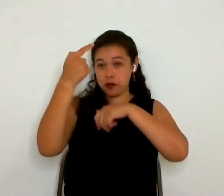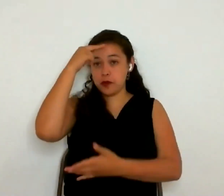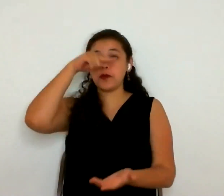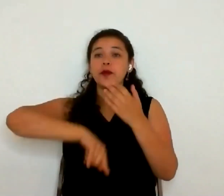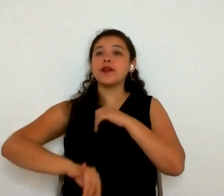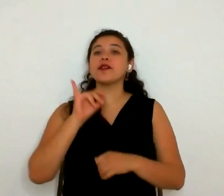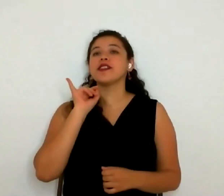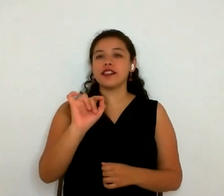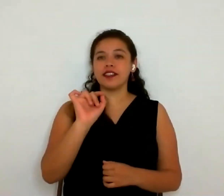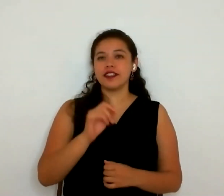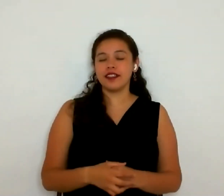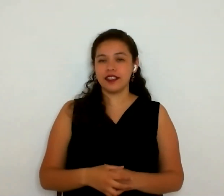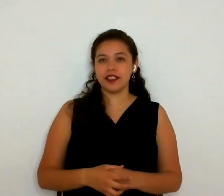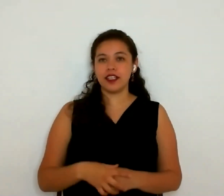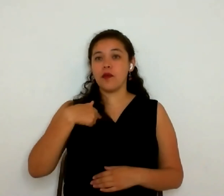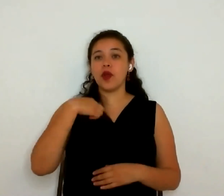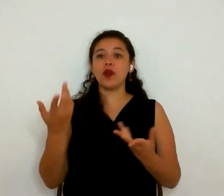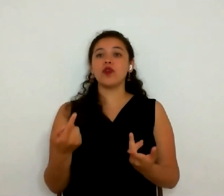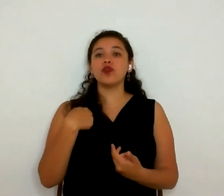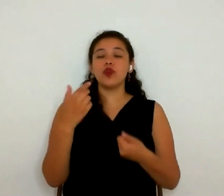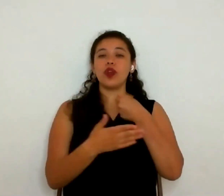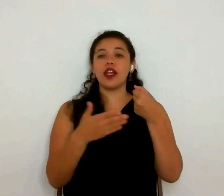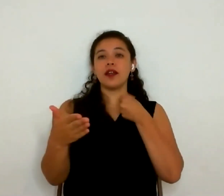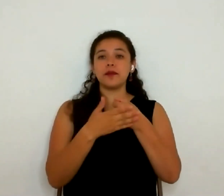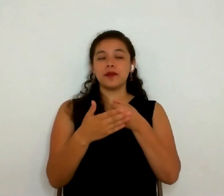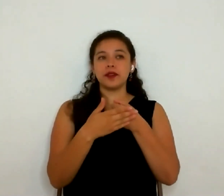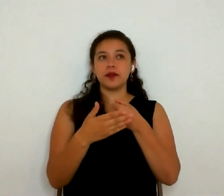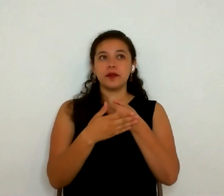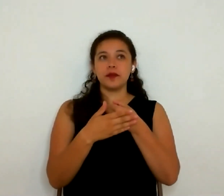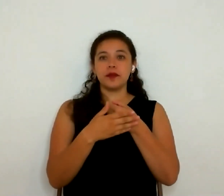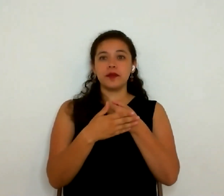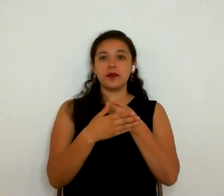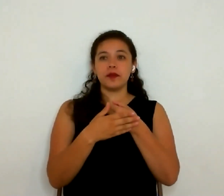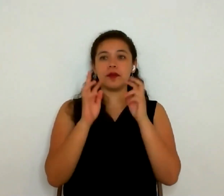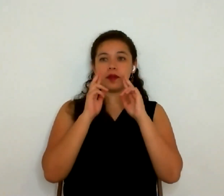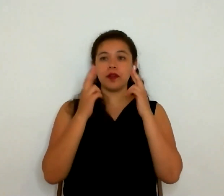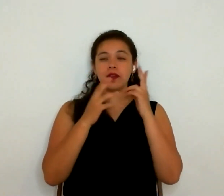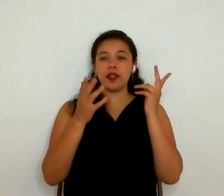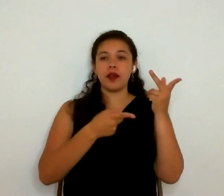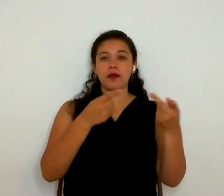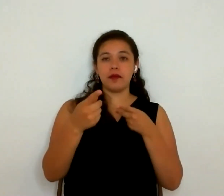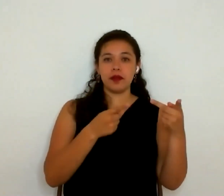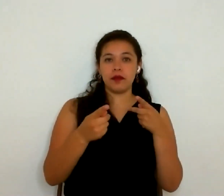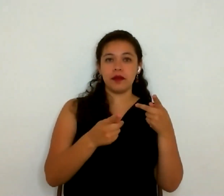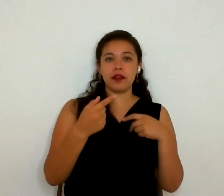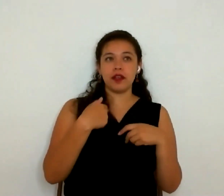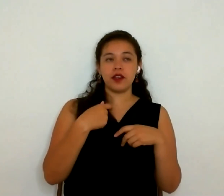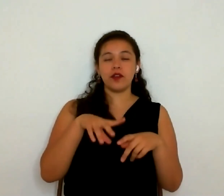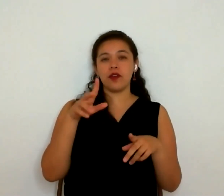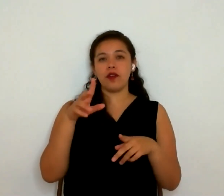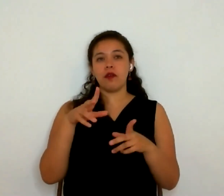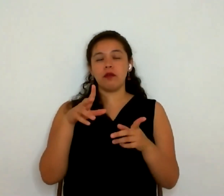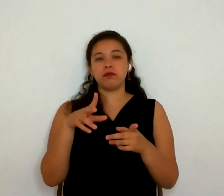bueno te voy a preparar la siguiente y este voy a tratar de